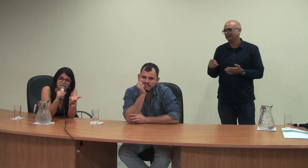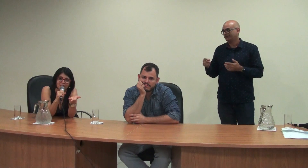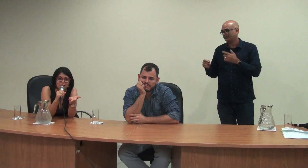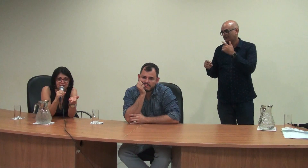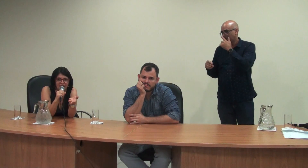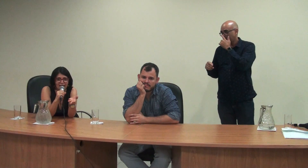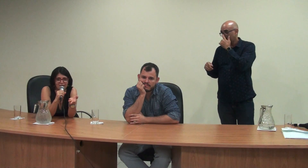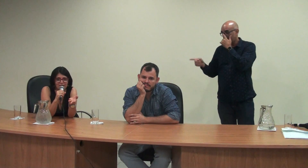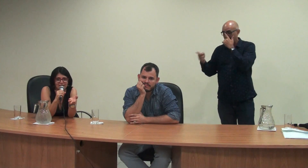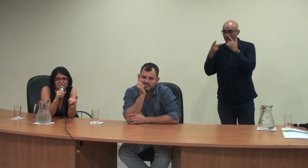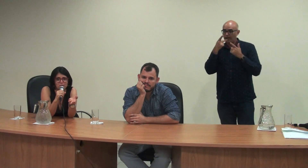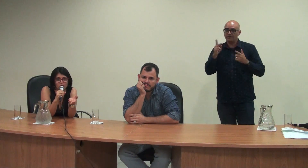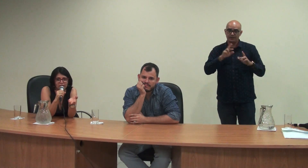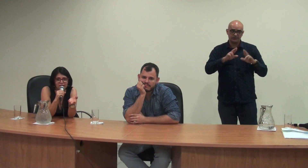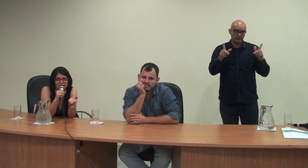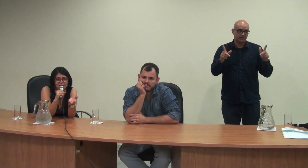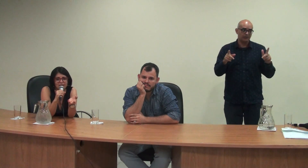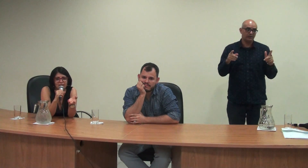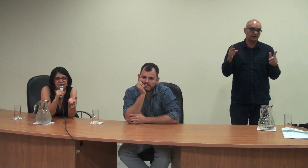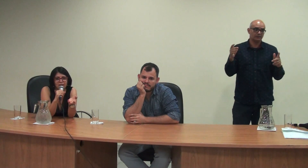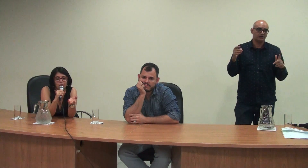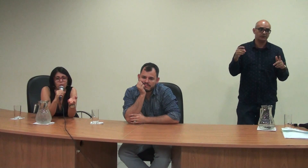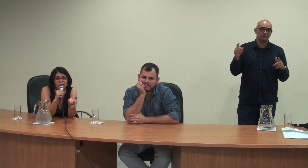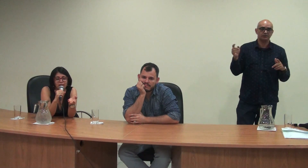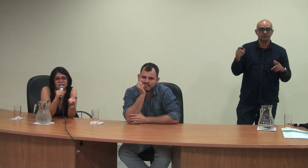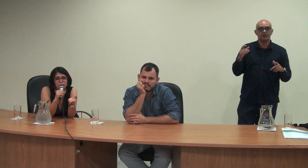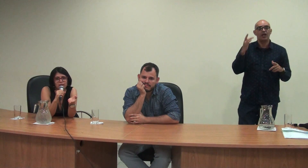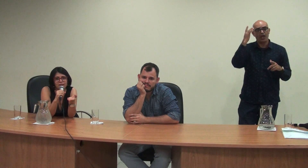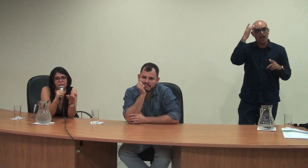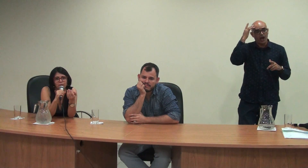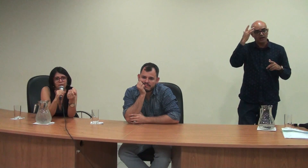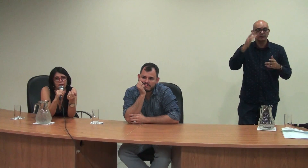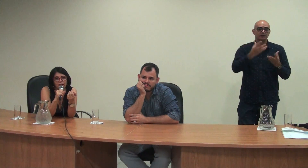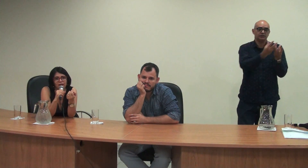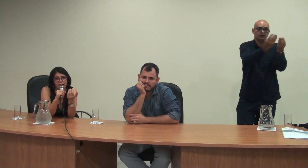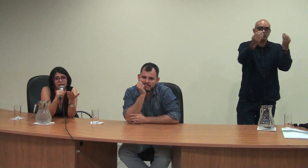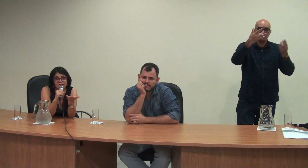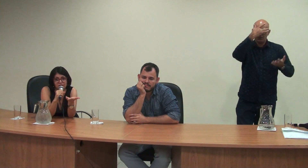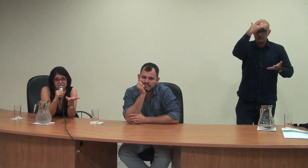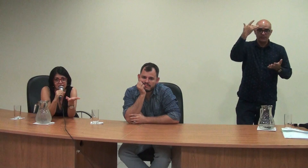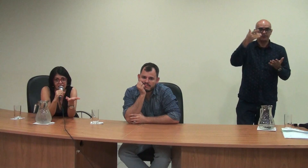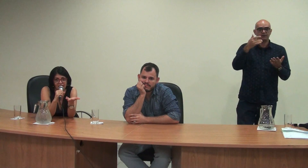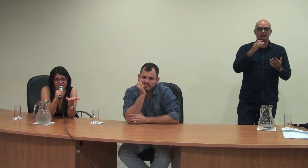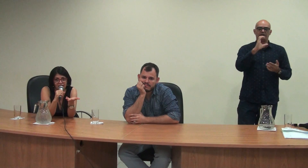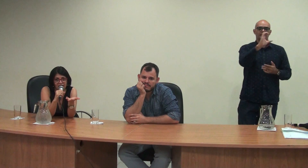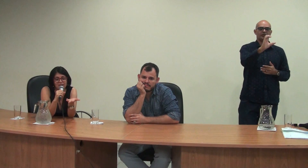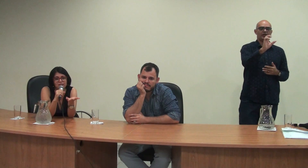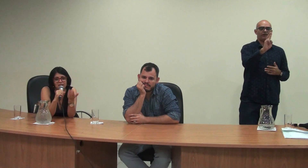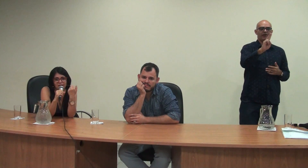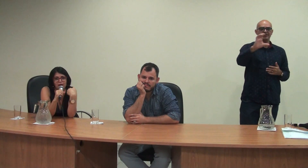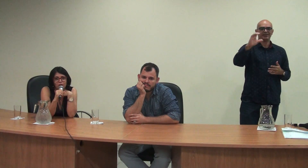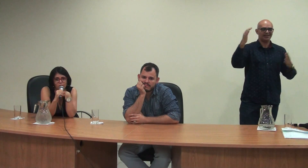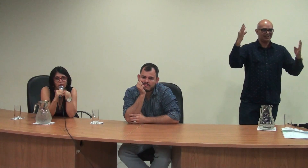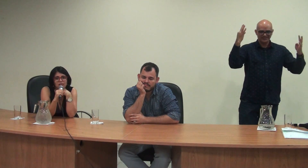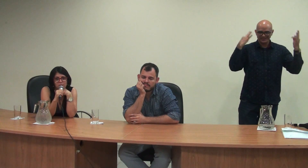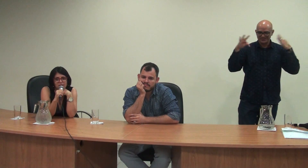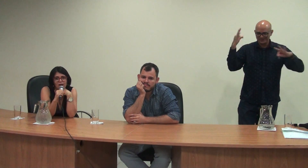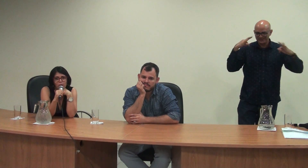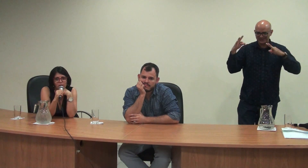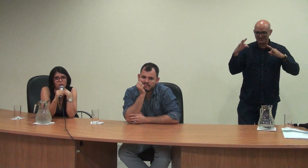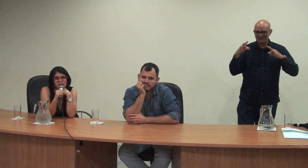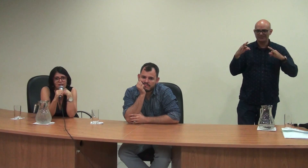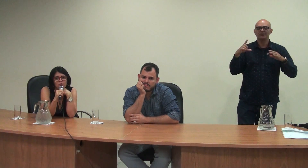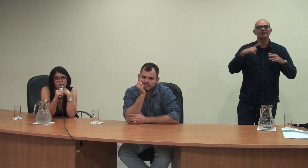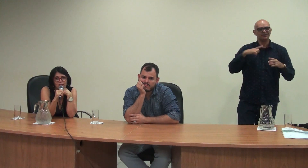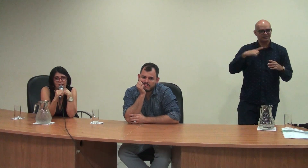tenho notícias diferentes. Muitas companhias, por exemplo, a CVC trabalha com um pacote